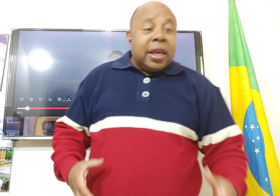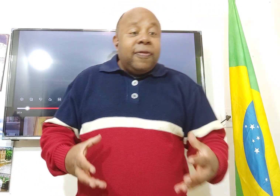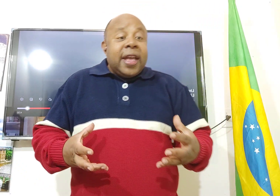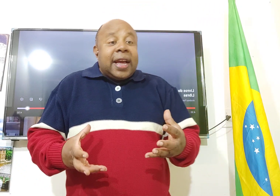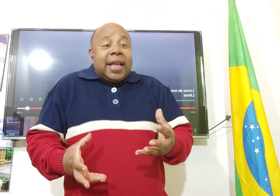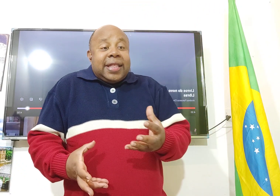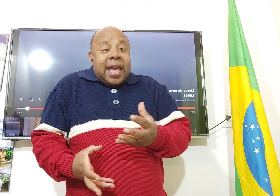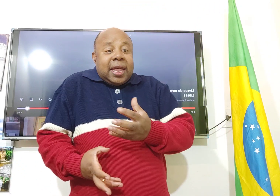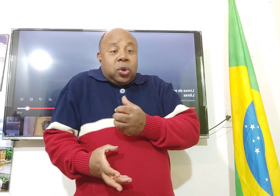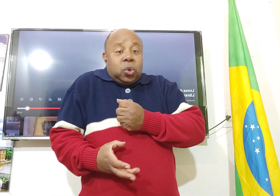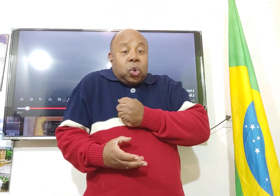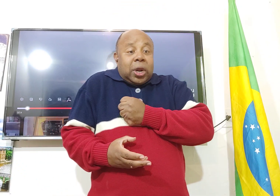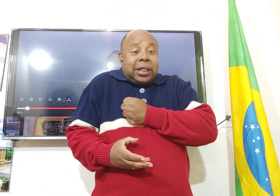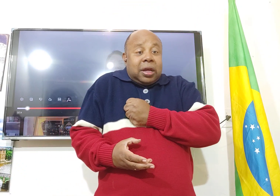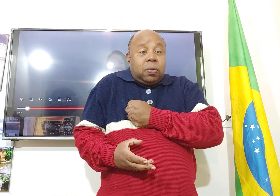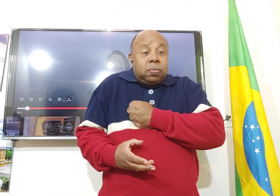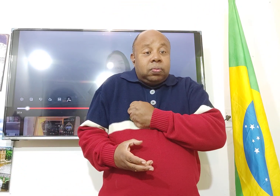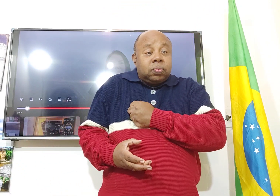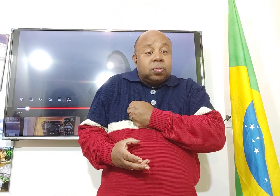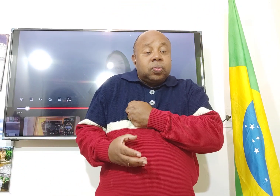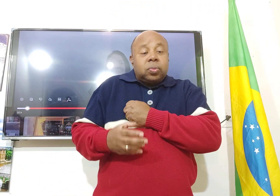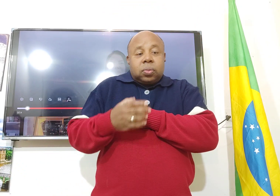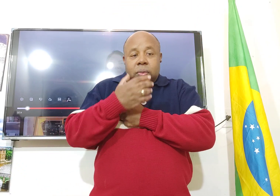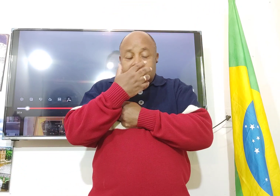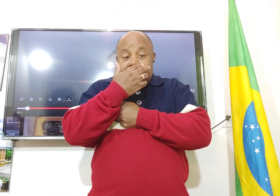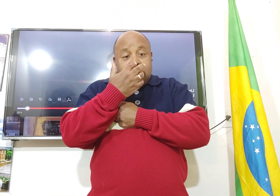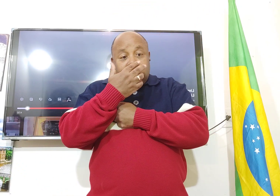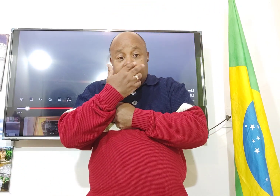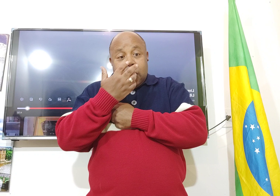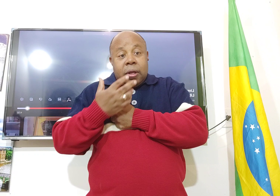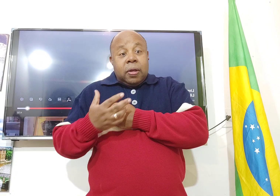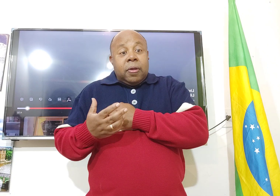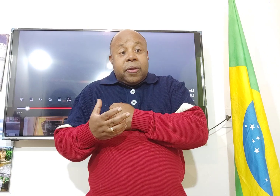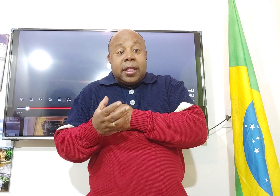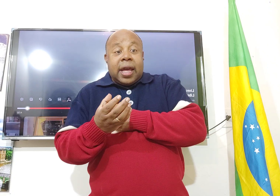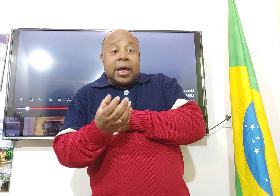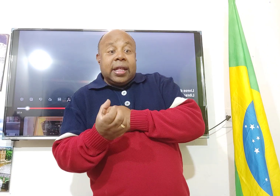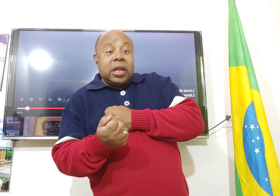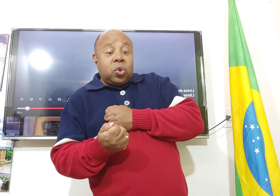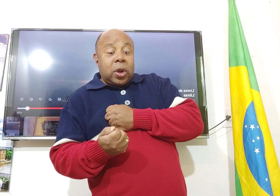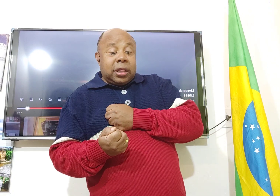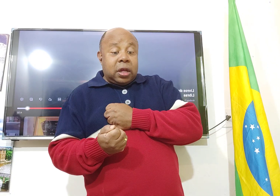Que vem aquela ideia do coração. Entendeu? Entendeu? Aquela ideia do coração.